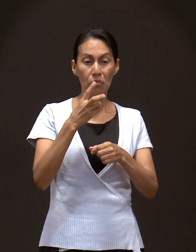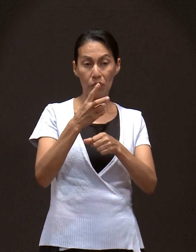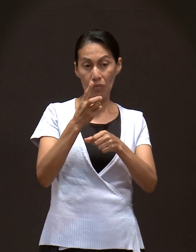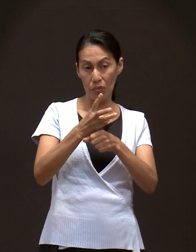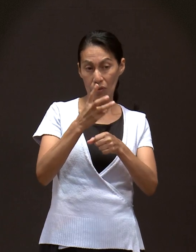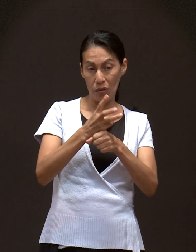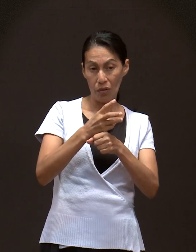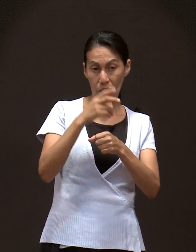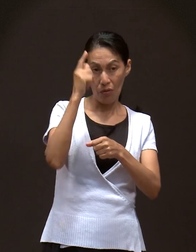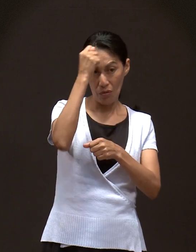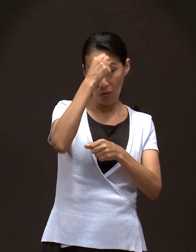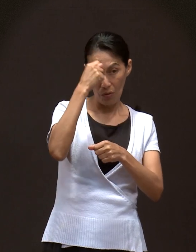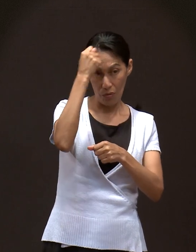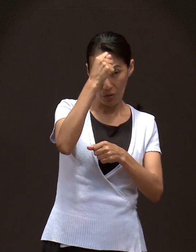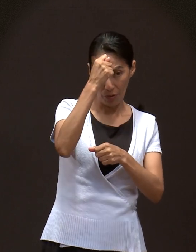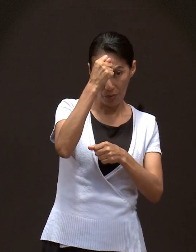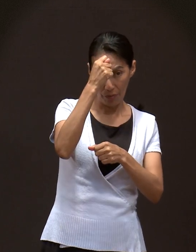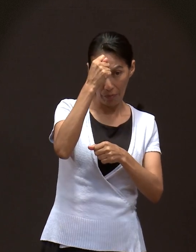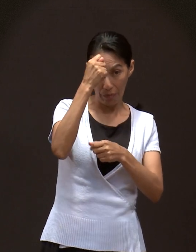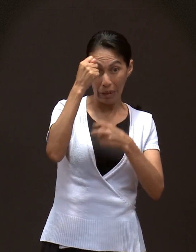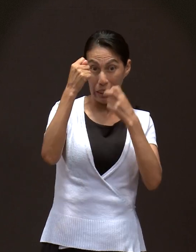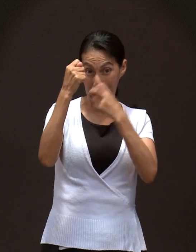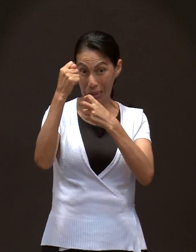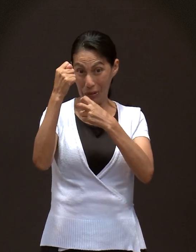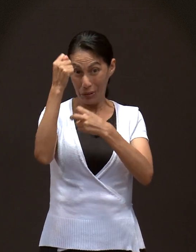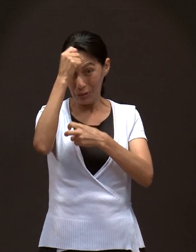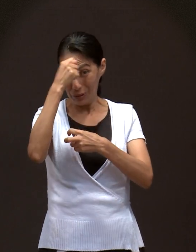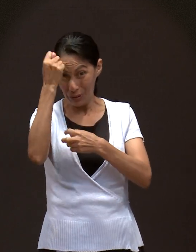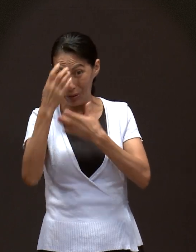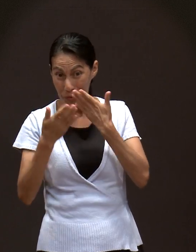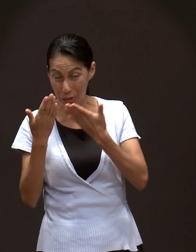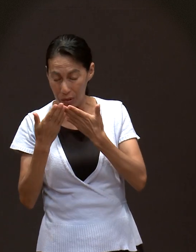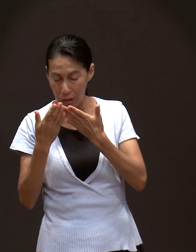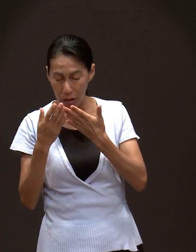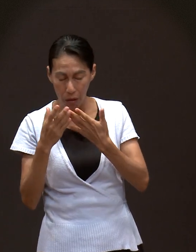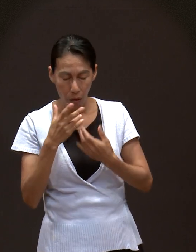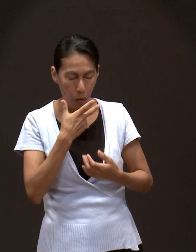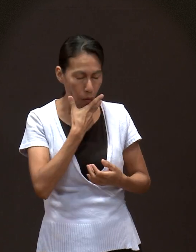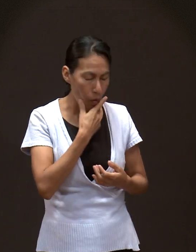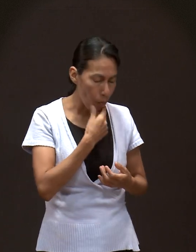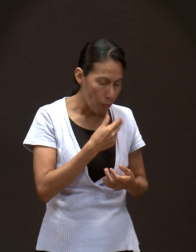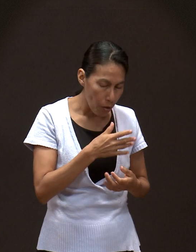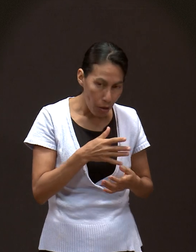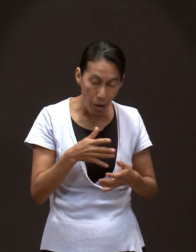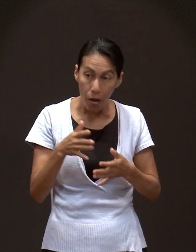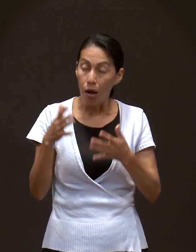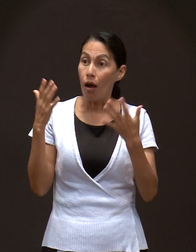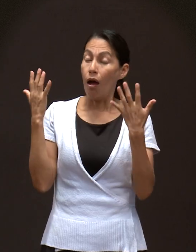voy a pasar a mi tercer año de teología. Y cuando yo le dije que estudiaba teología,